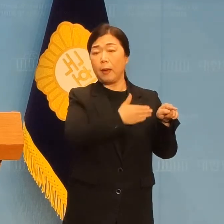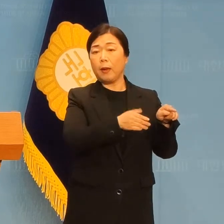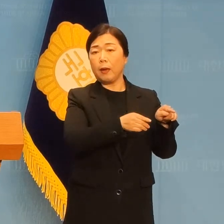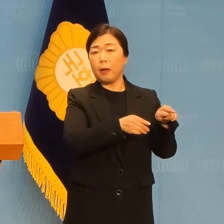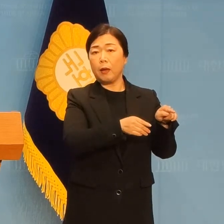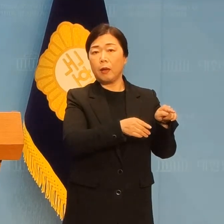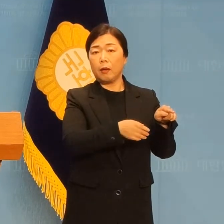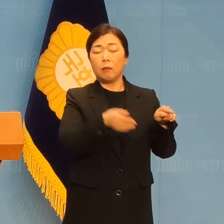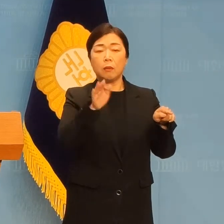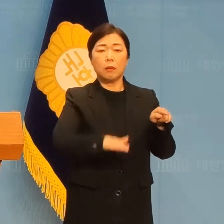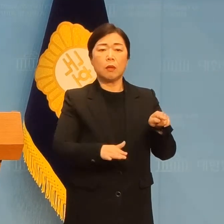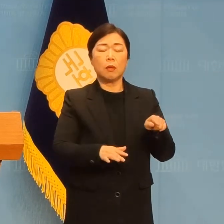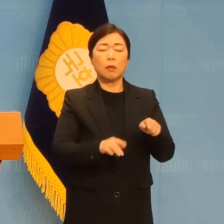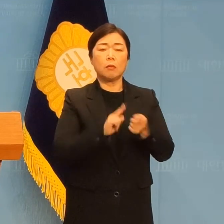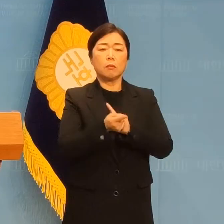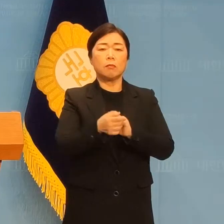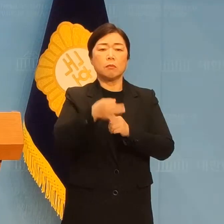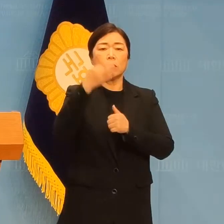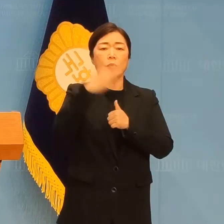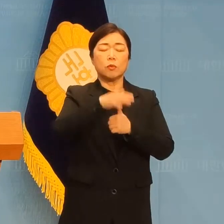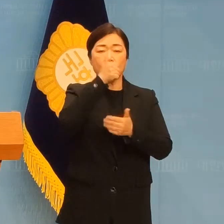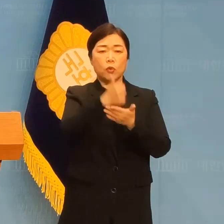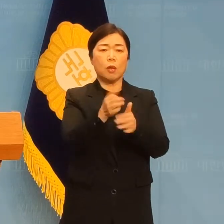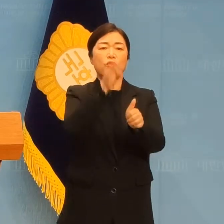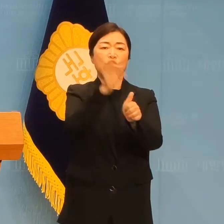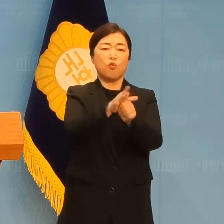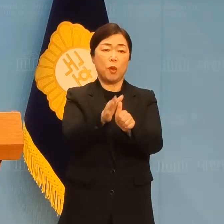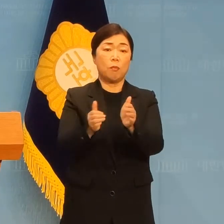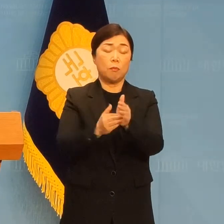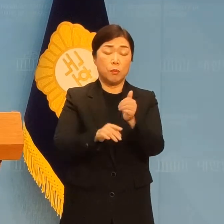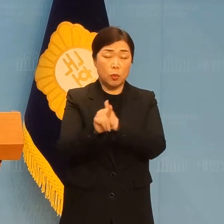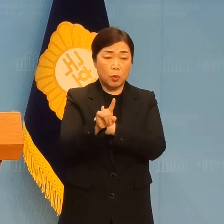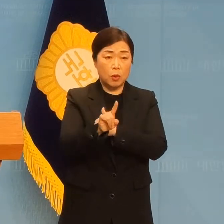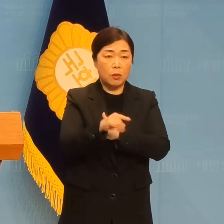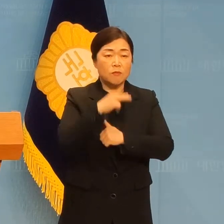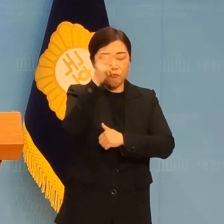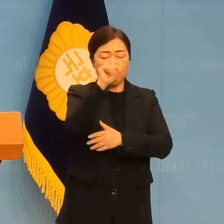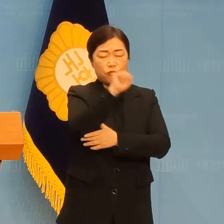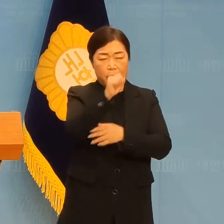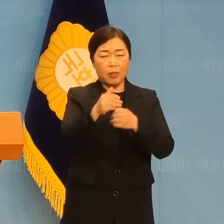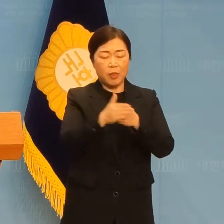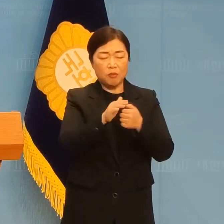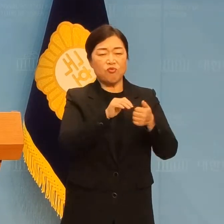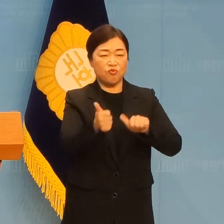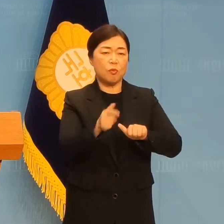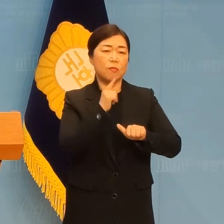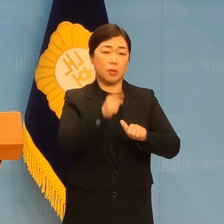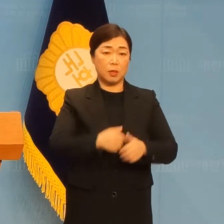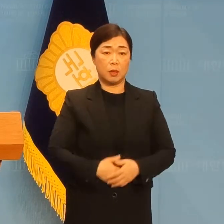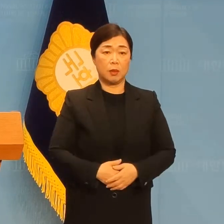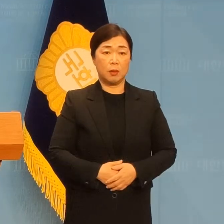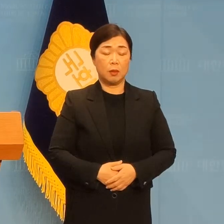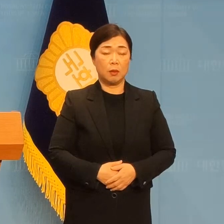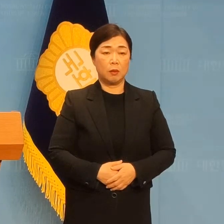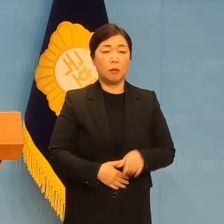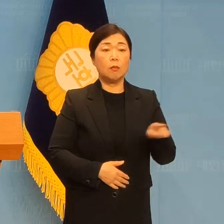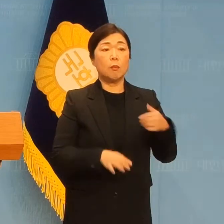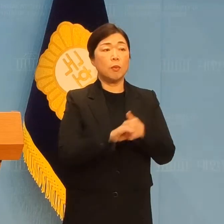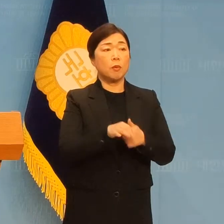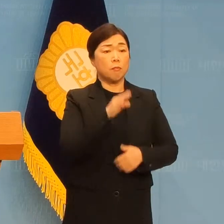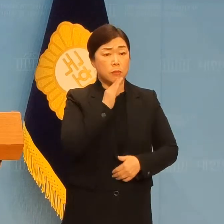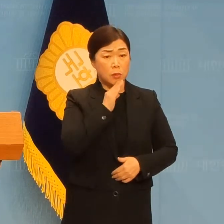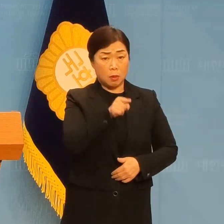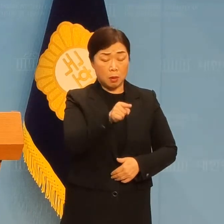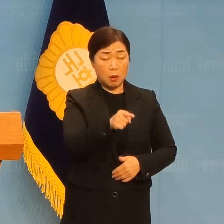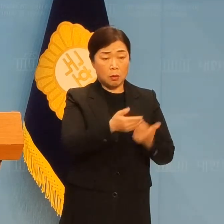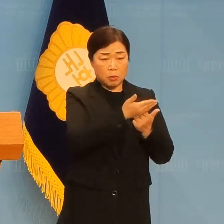어찌 이럴 수가 있습니까? 그리고 이것이 과연 대리점 측의 단독 행패겠습니까?